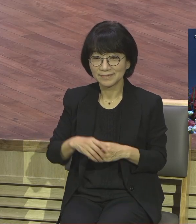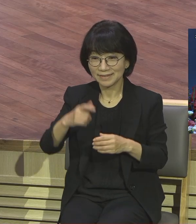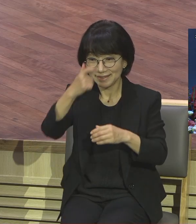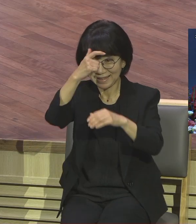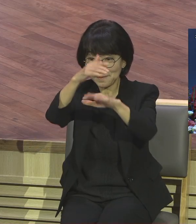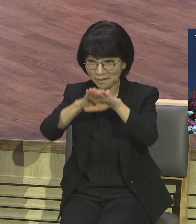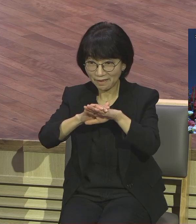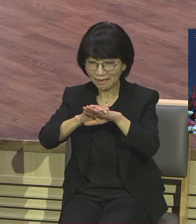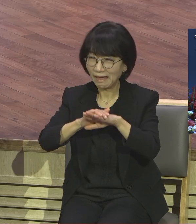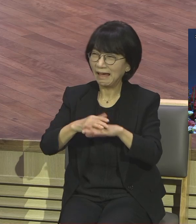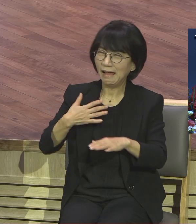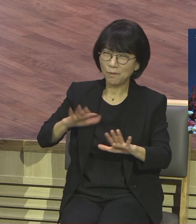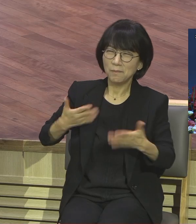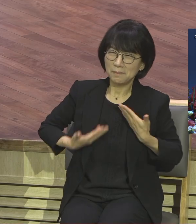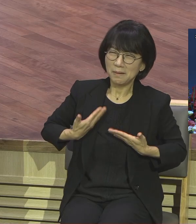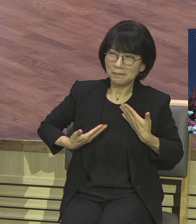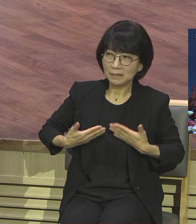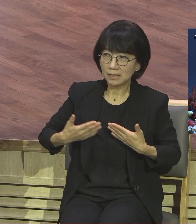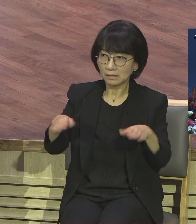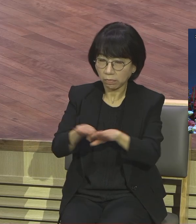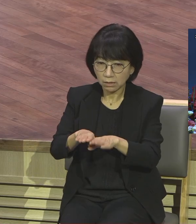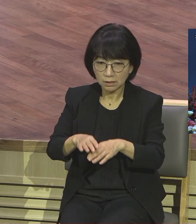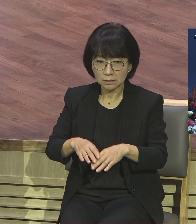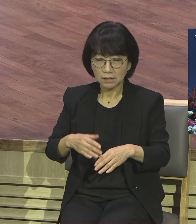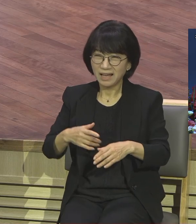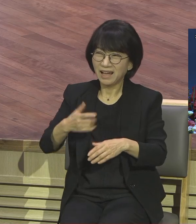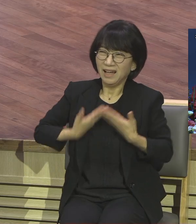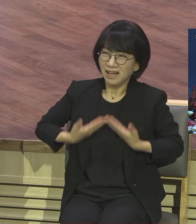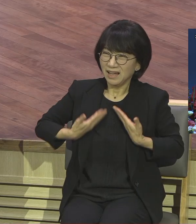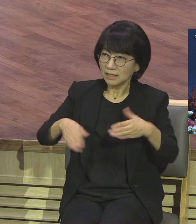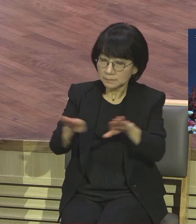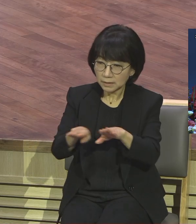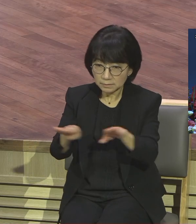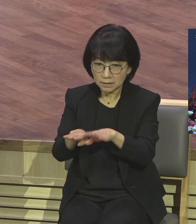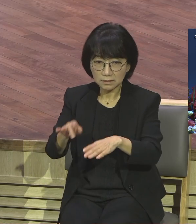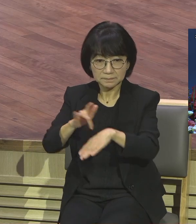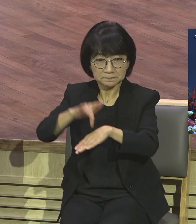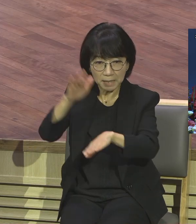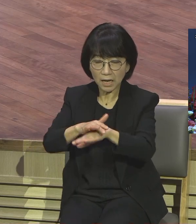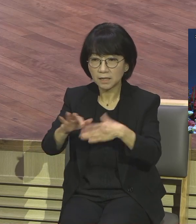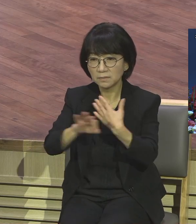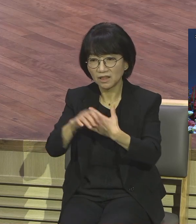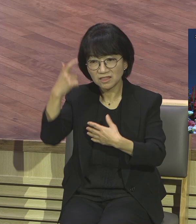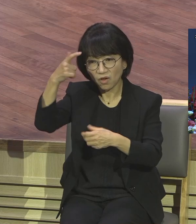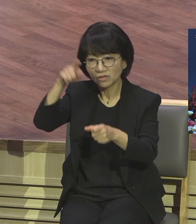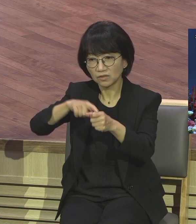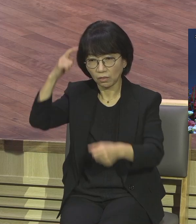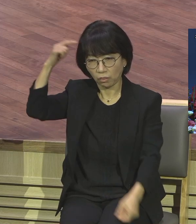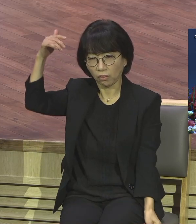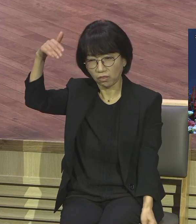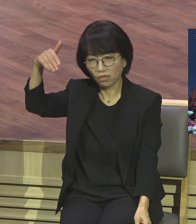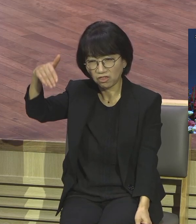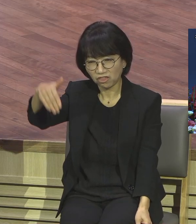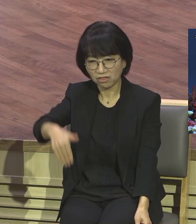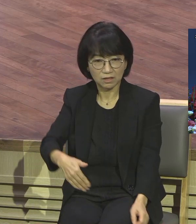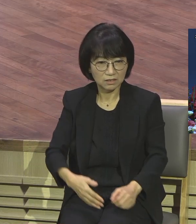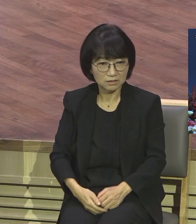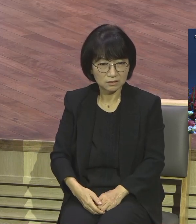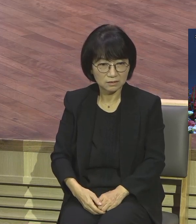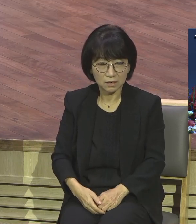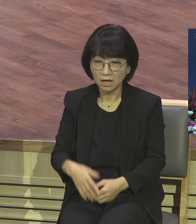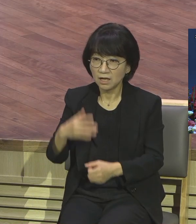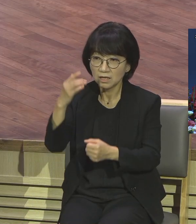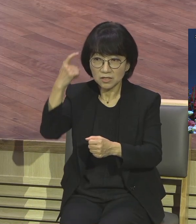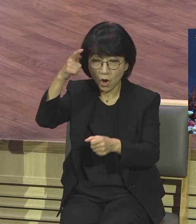또 바빠서 또 놓쳤다 이게 습관이 좀 되기 시작하면요 다음에 영적으로 완전히 두려워집니다. 영적인 말은